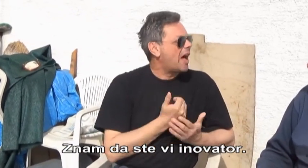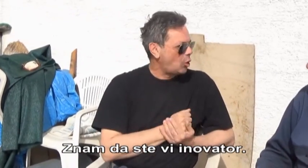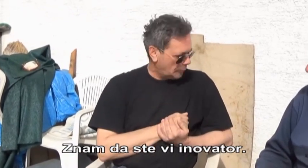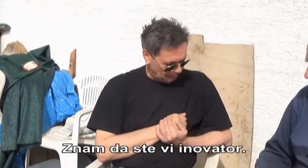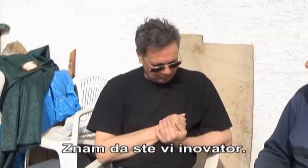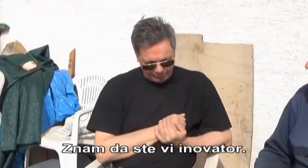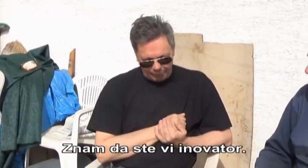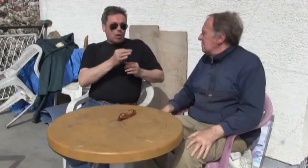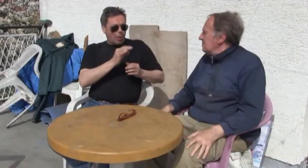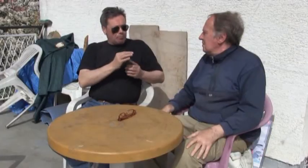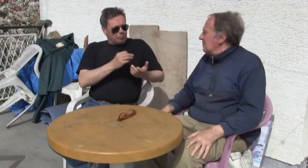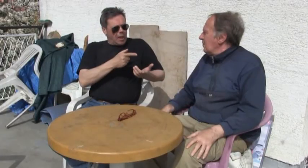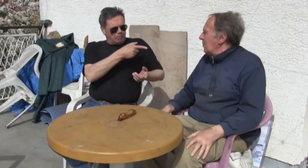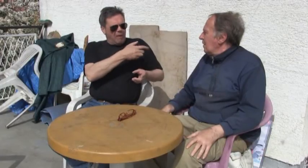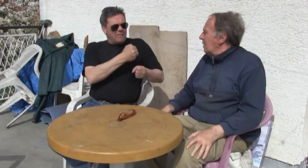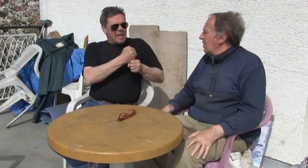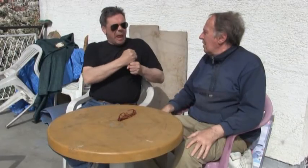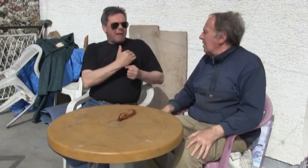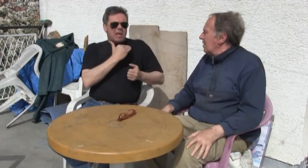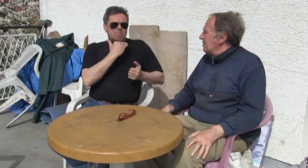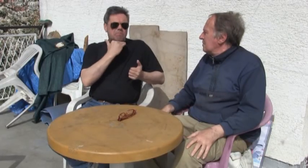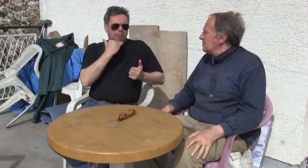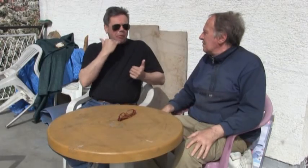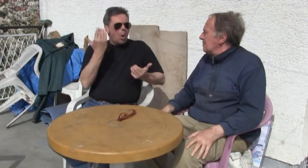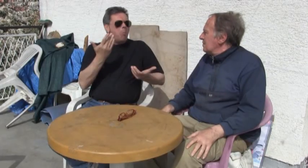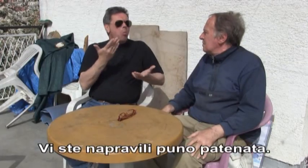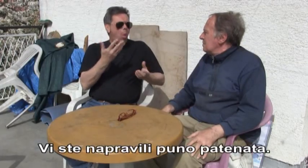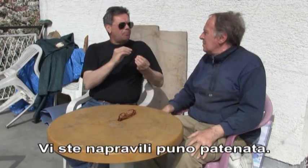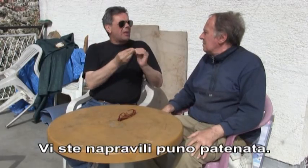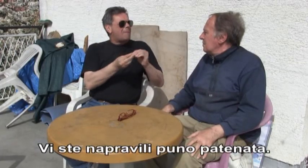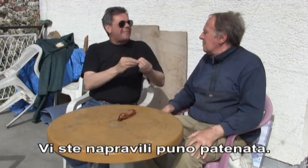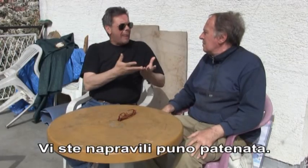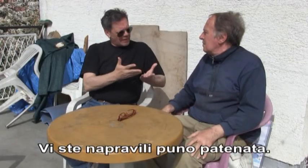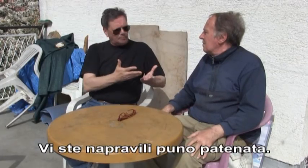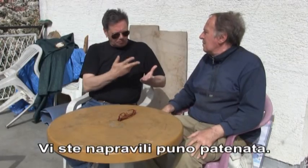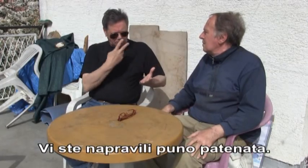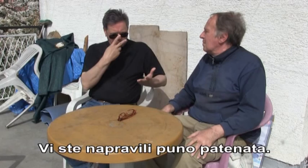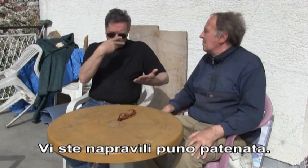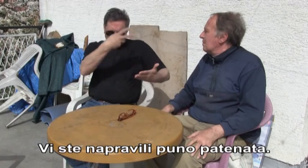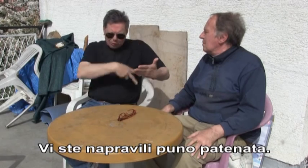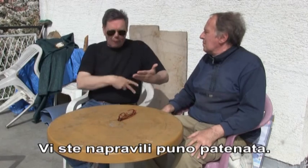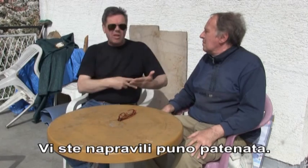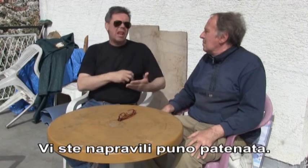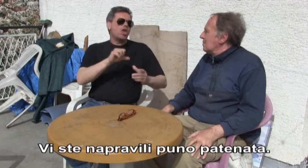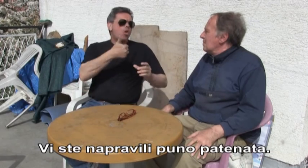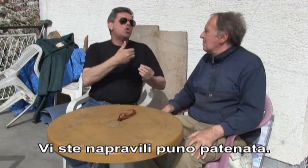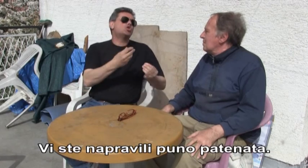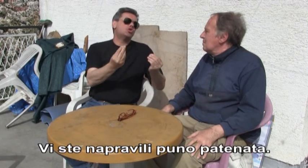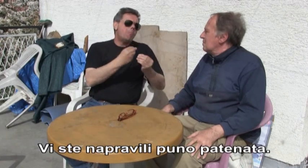inovator. Dobro, vi ste napravili puno patenata. Smo vidjeli još